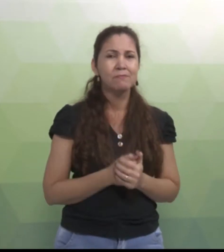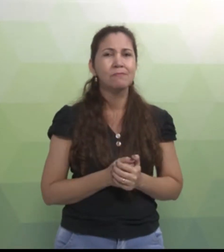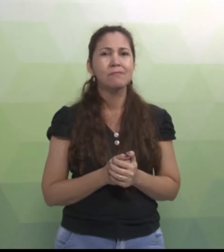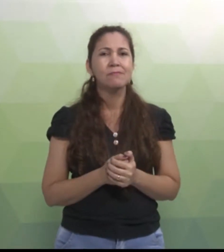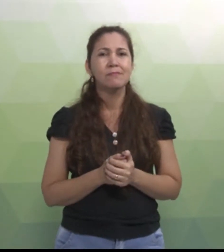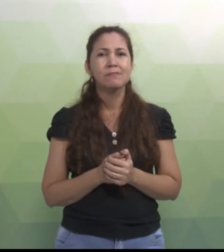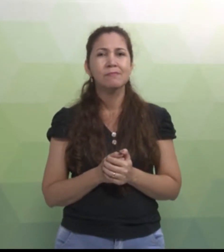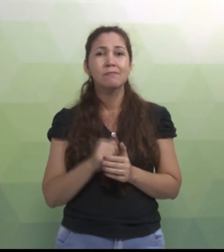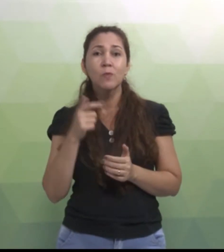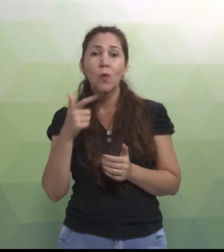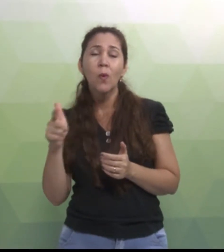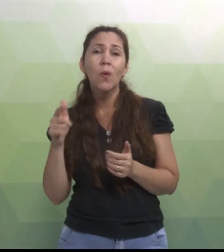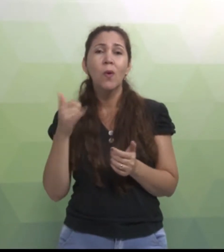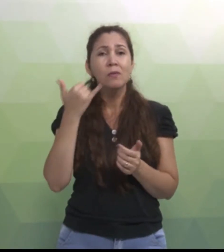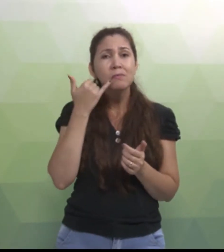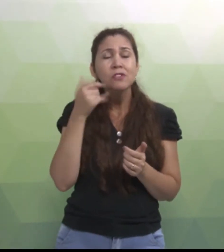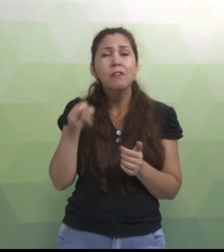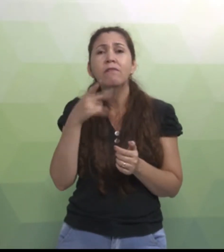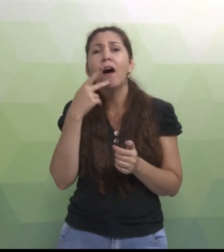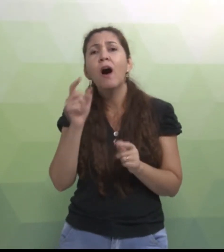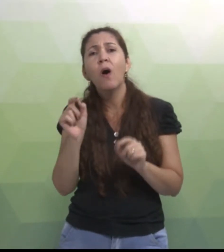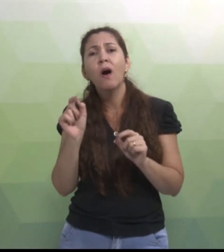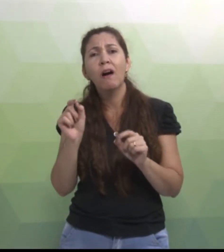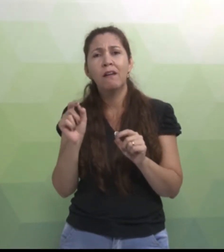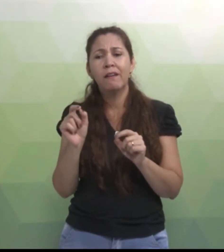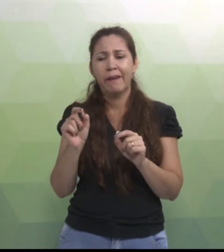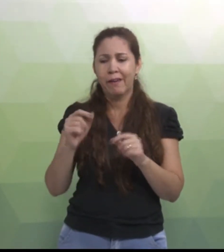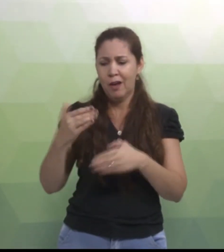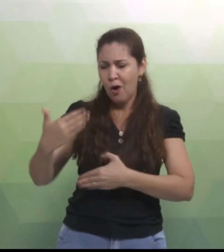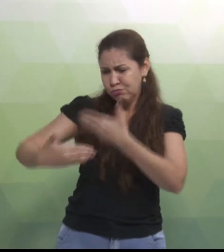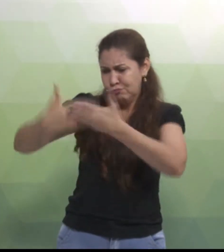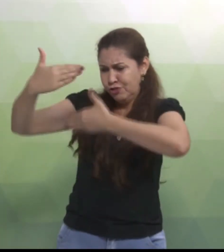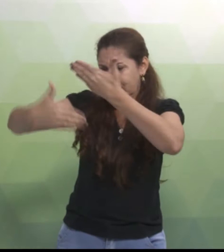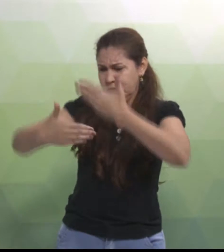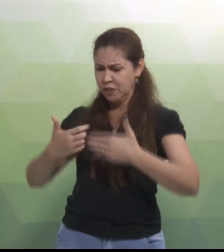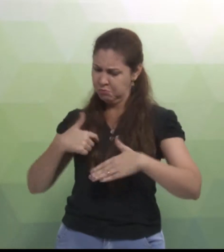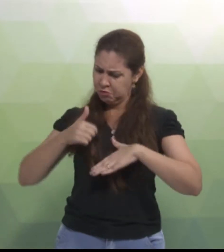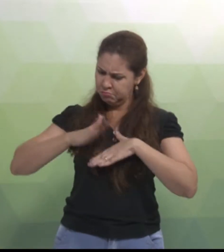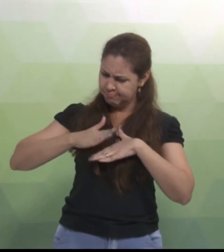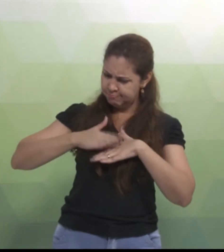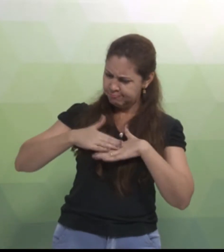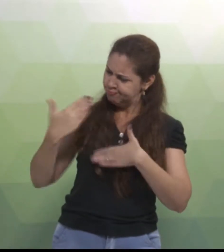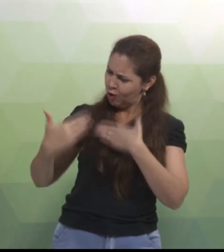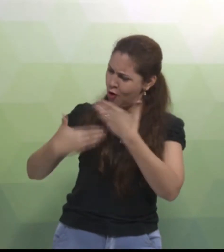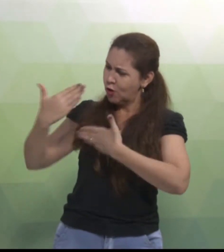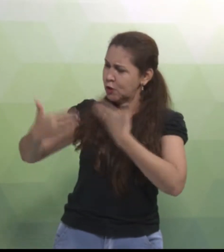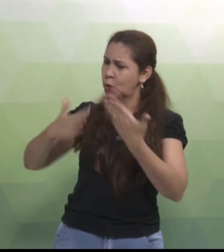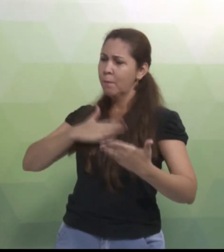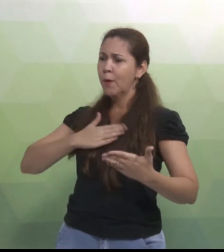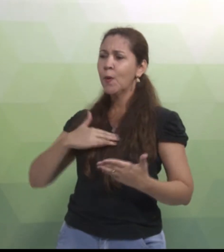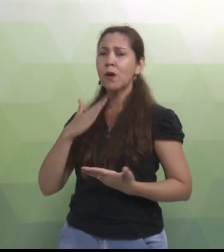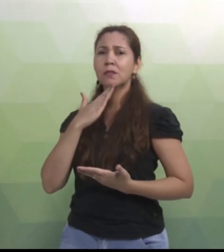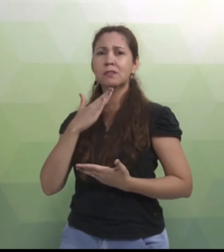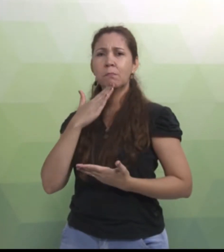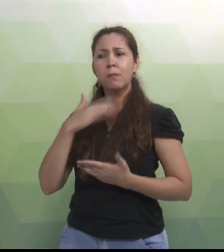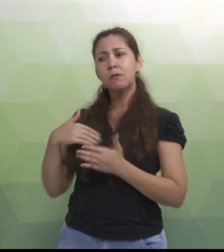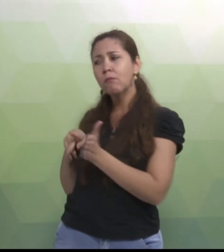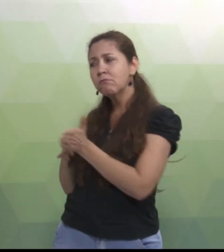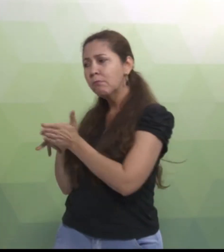E Piaget fala a respeito do desenvolvimento, que o sujeito, ele se desenvolve por meio de suas buscas,